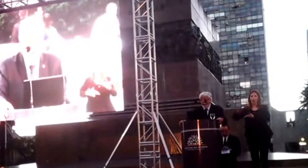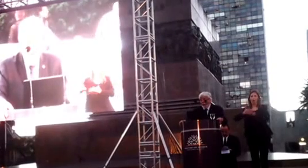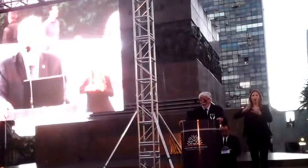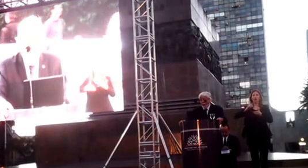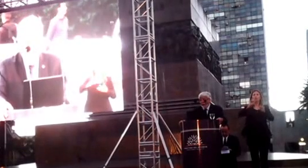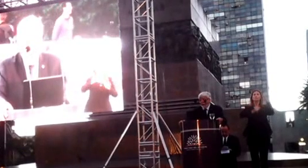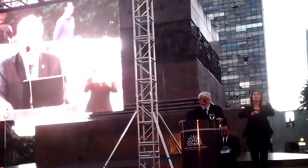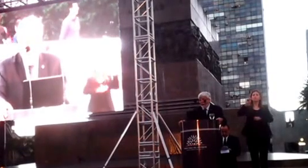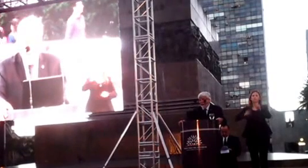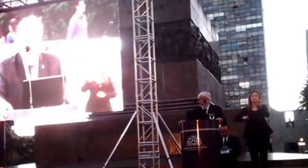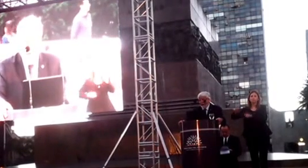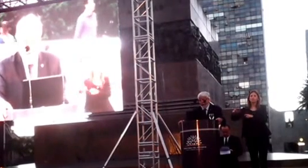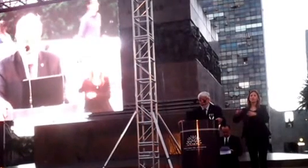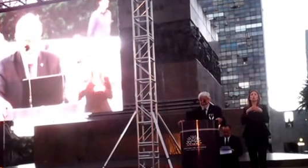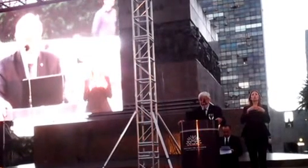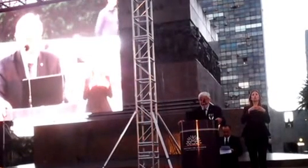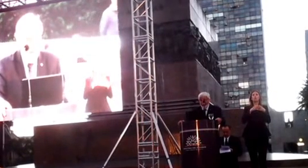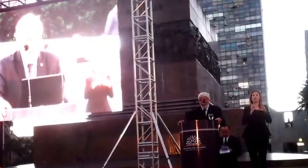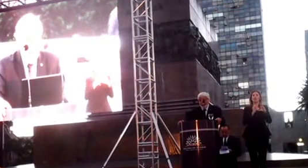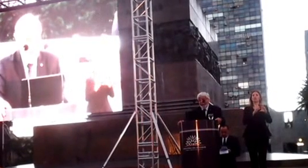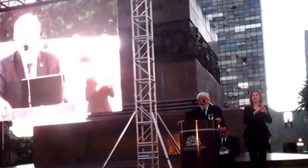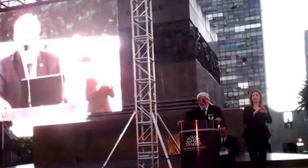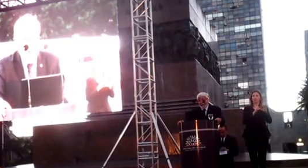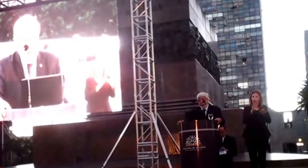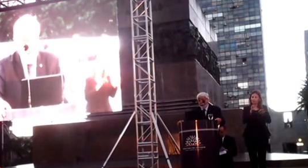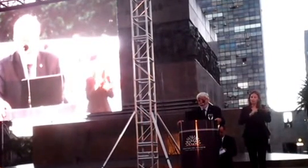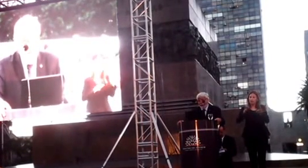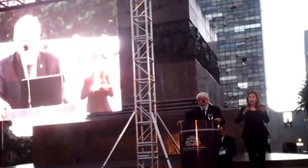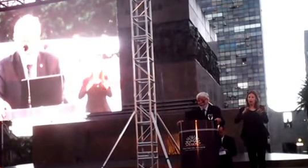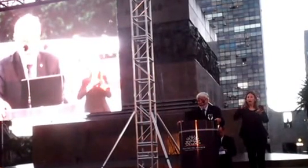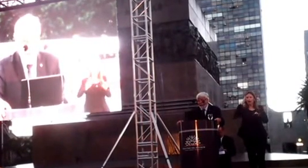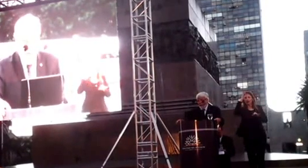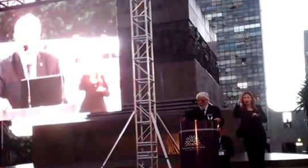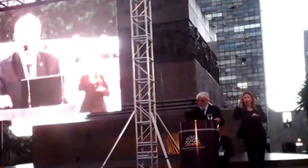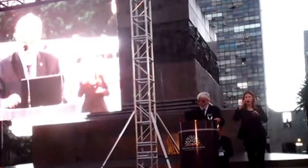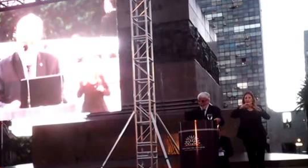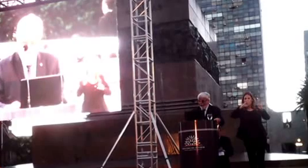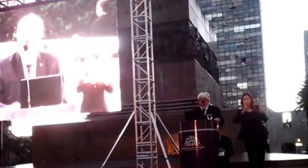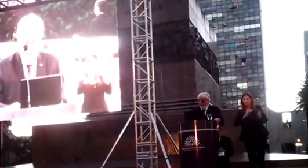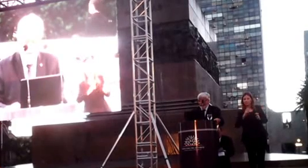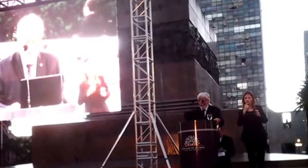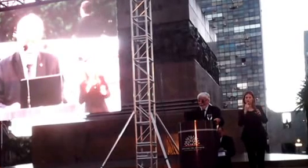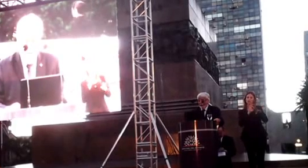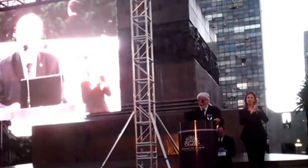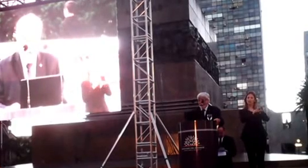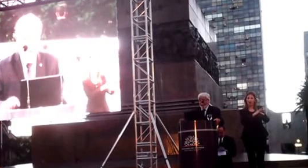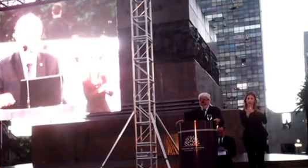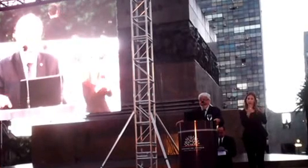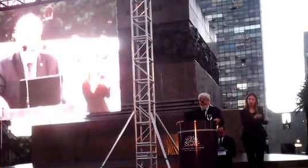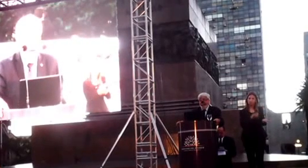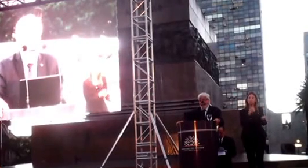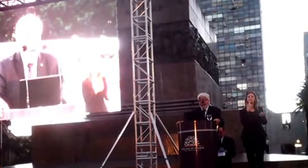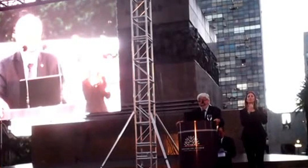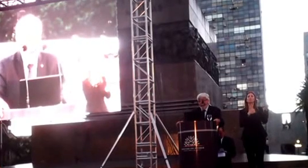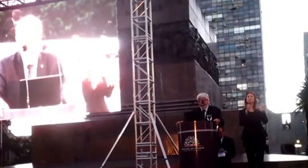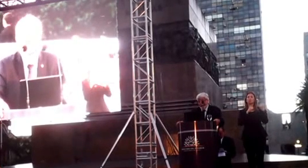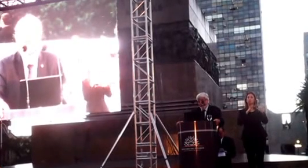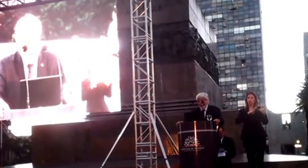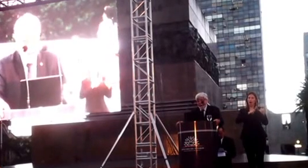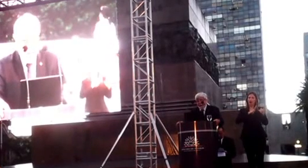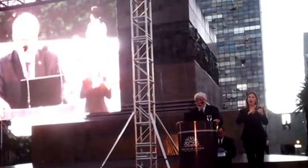de grupos de reserva táctica, guiados por analistas de la conducta criminal, mediante la información obtenida en